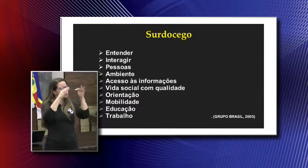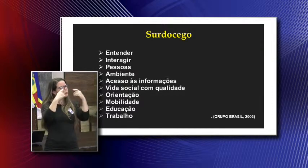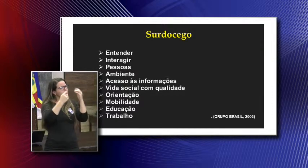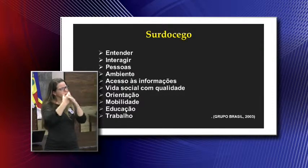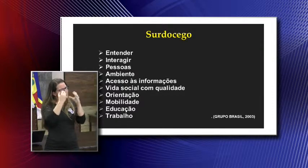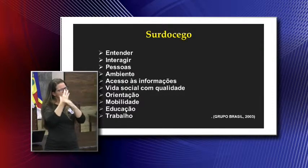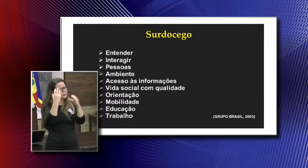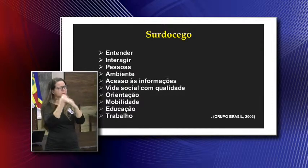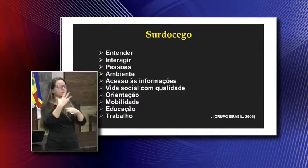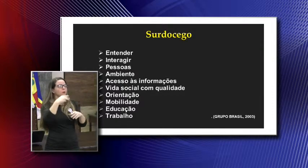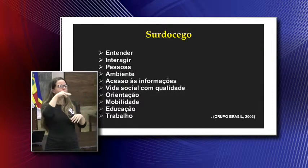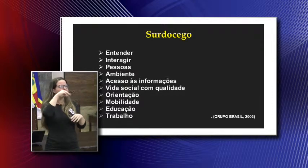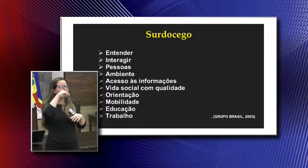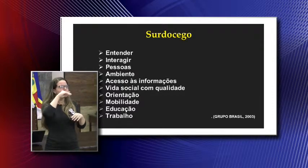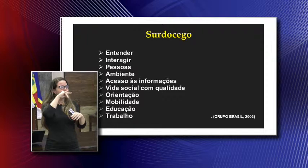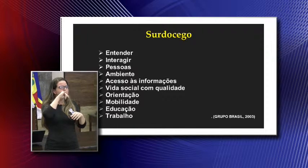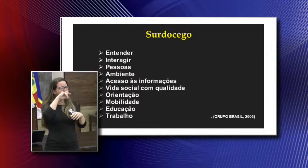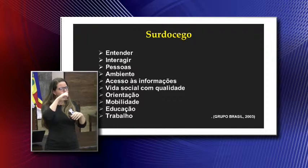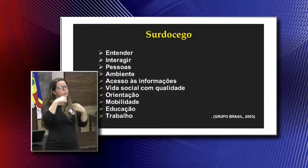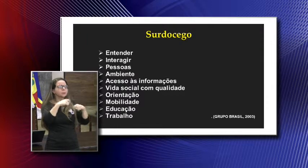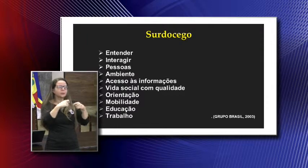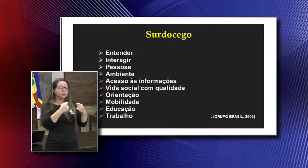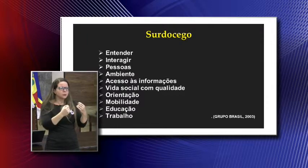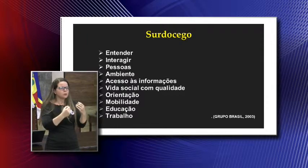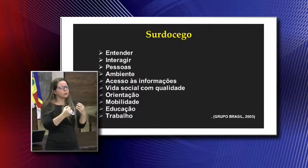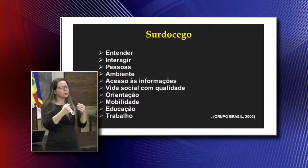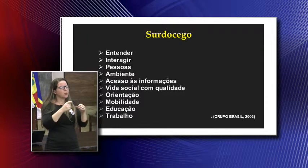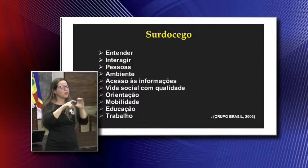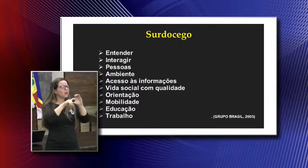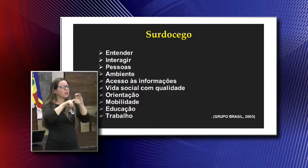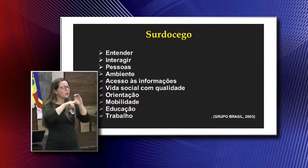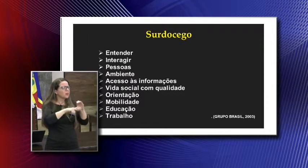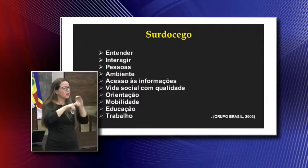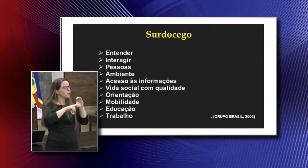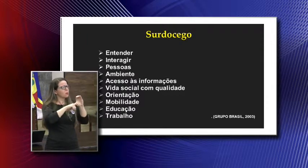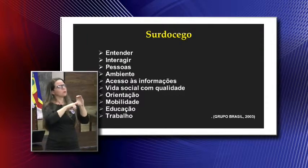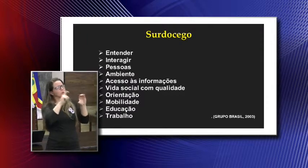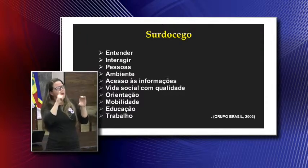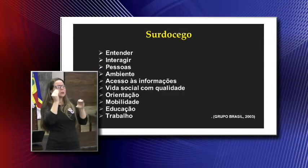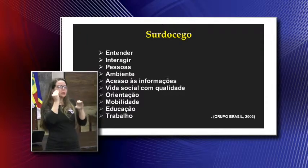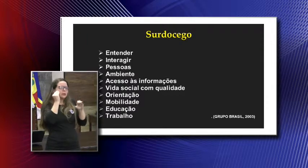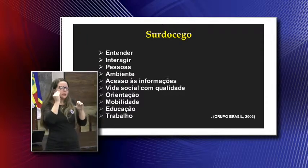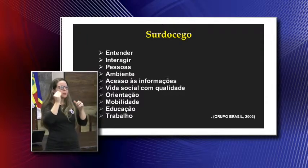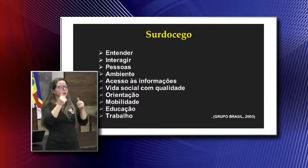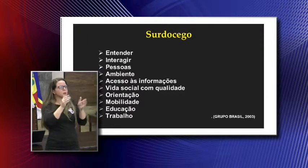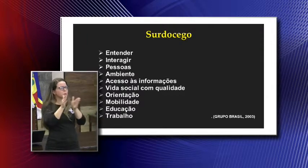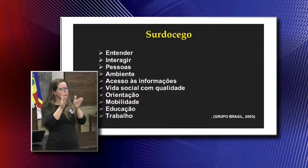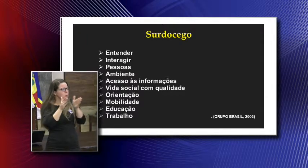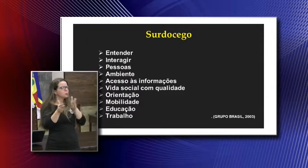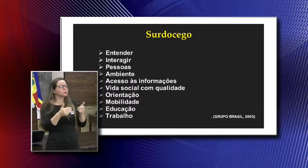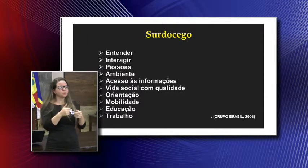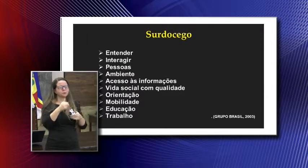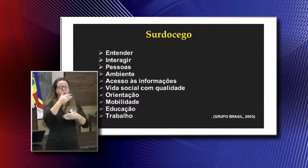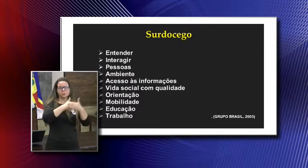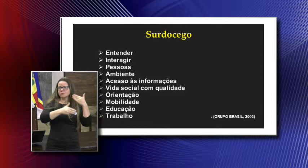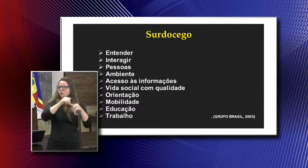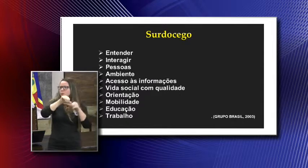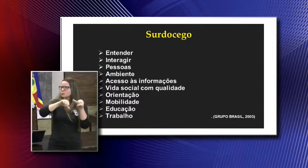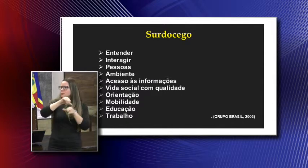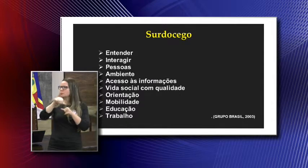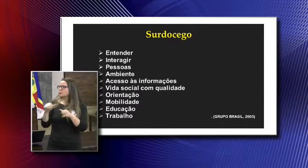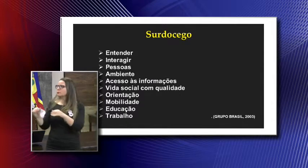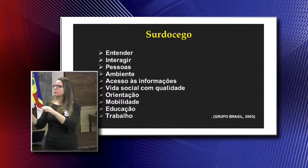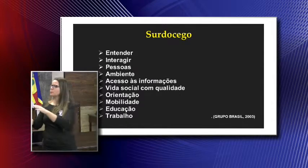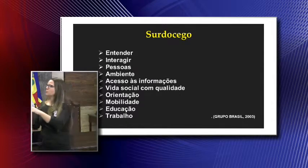pode chegar através da tecnologia e a mobilidade, né? Uma pessoa com surdo-cegueira, ela tem a capacidade de